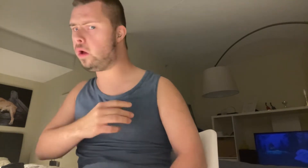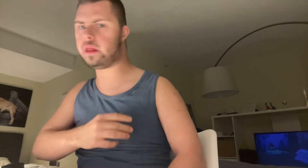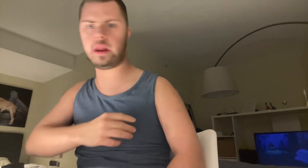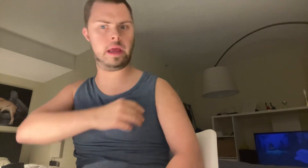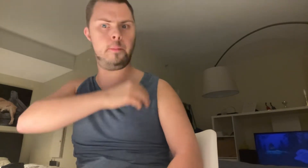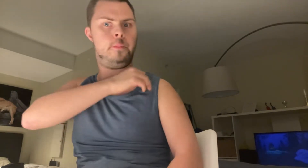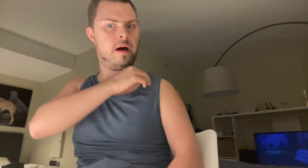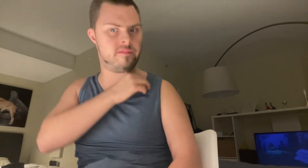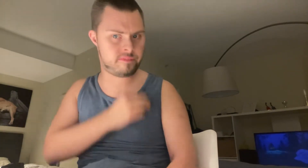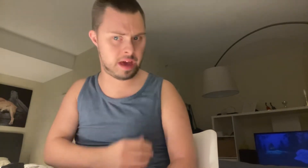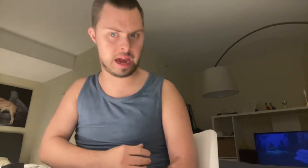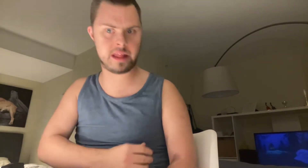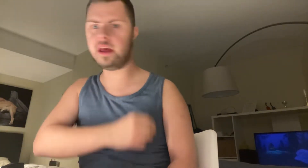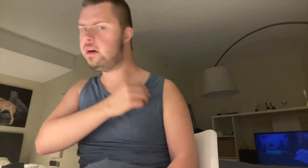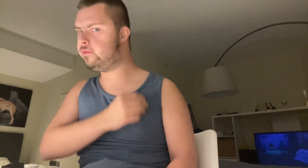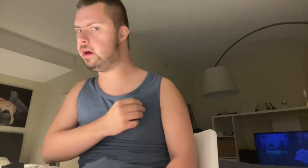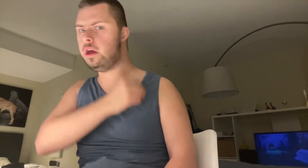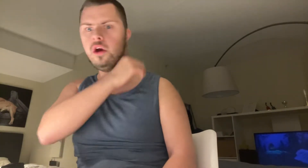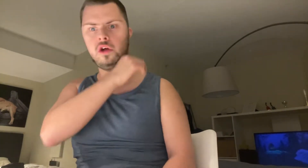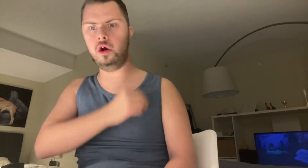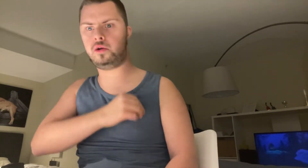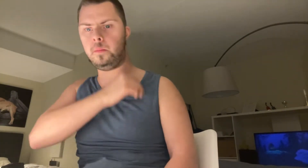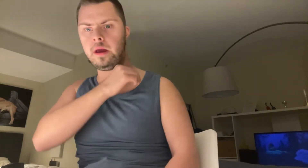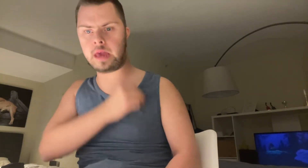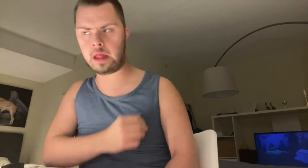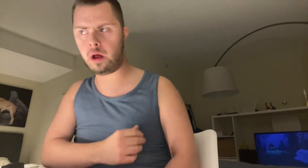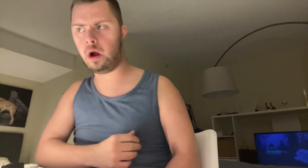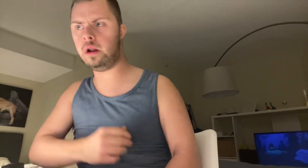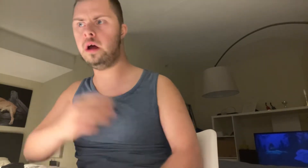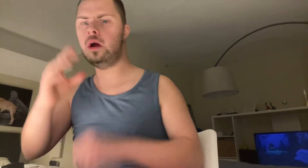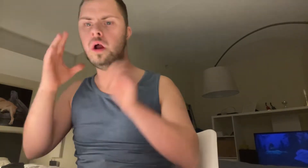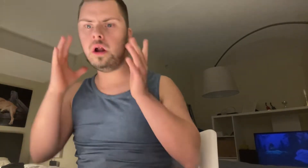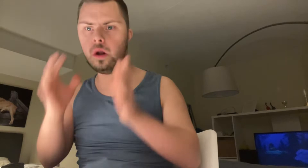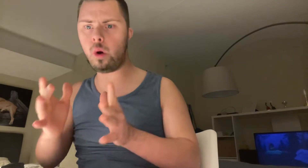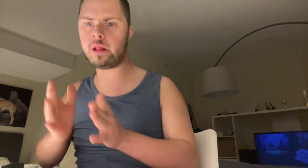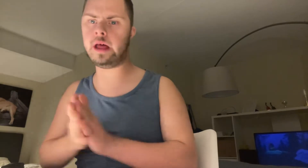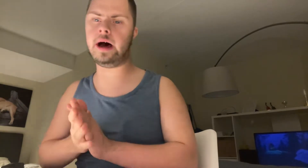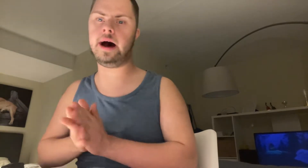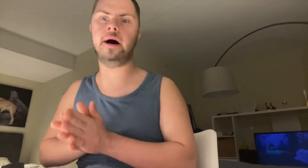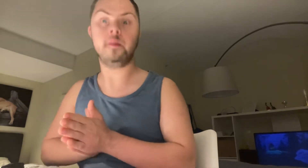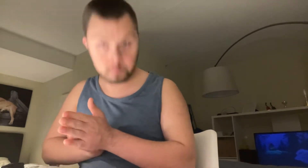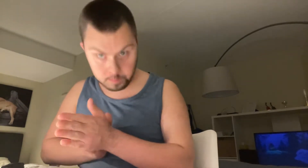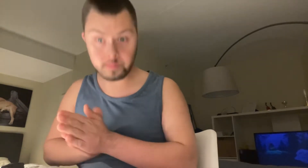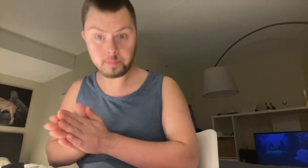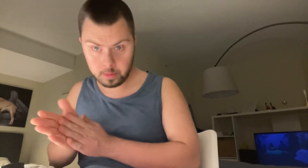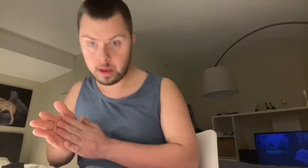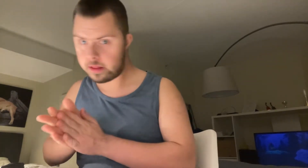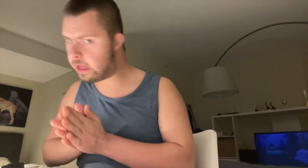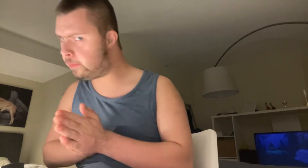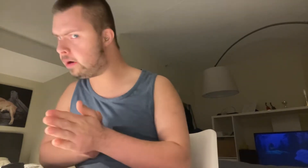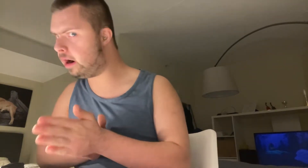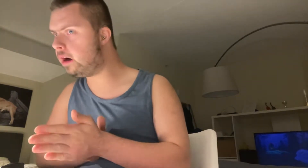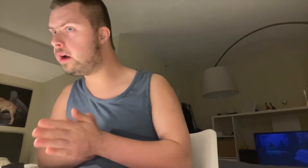Den här låten är perfekt för YouTube-kanal. Låt det här. Det är bra.